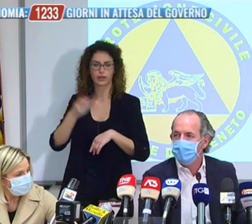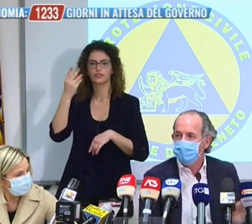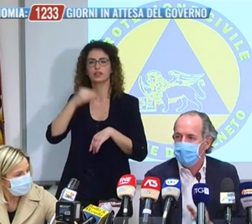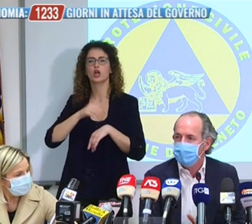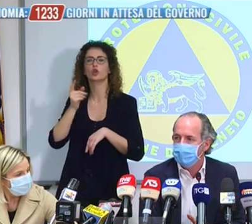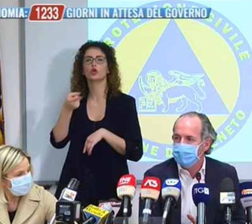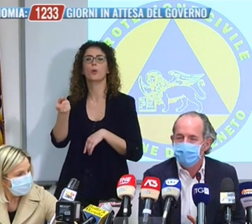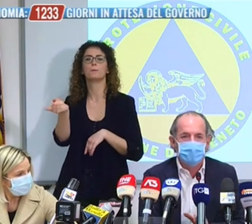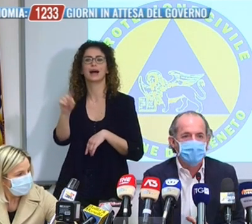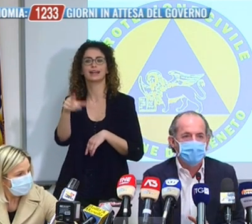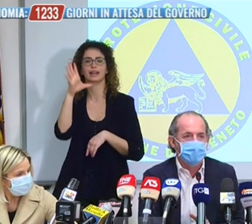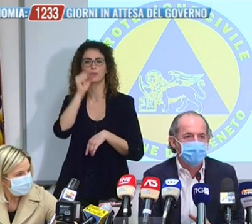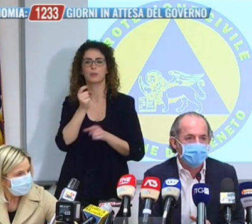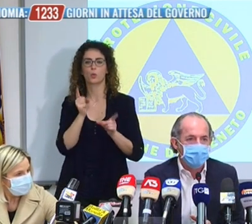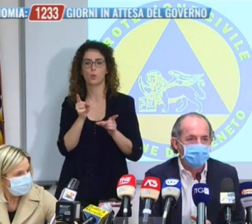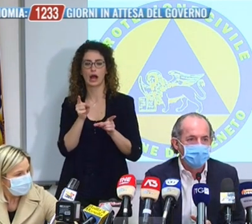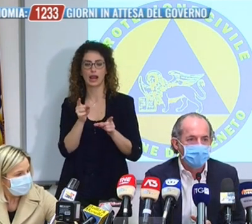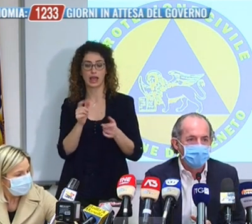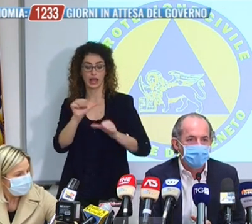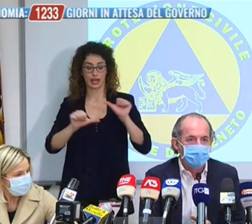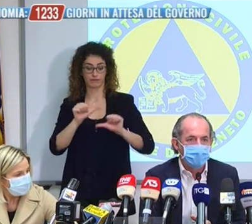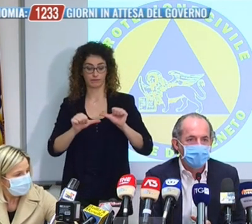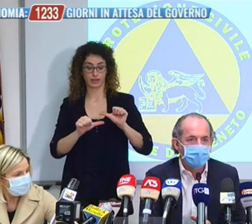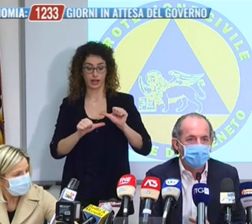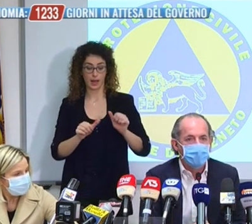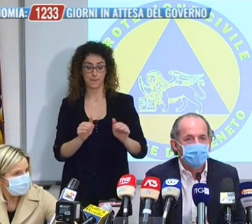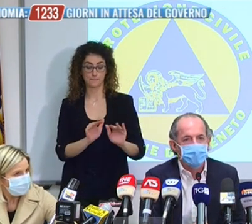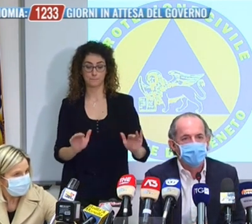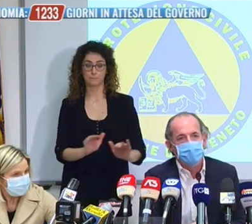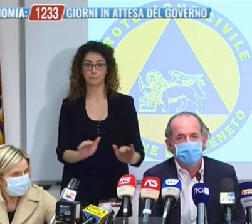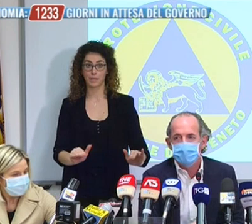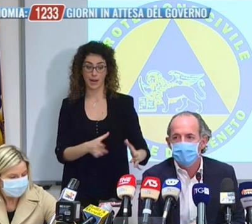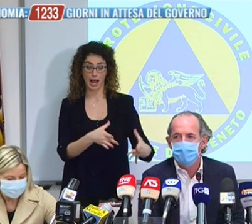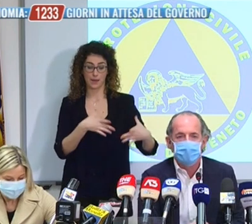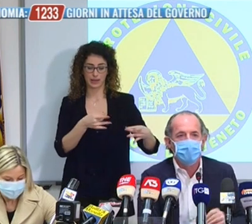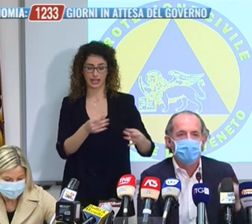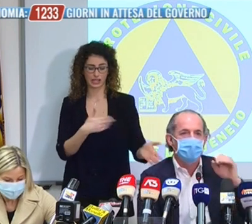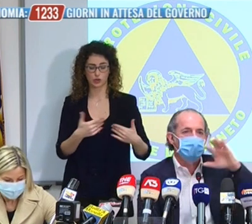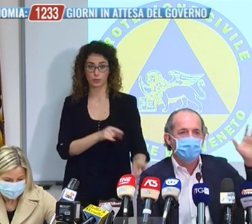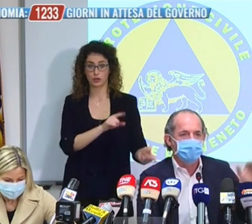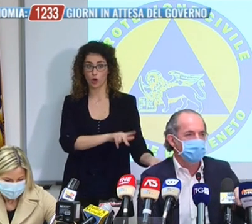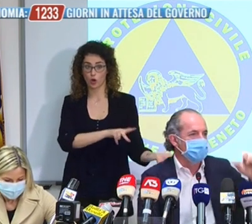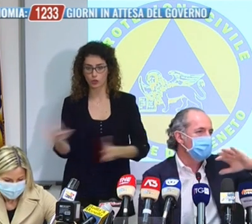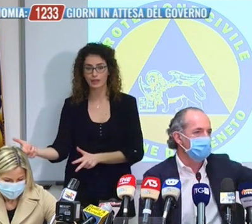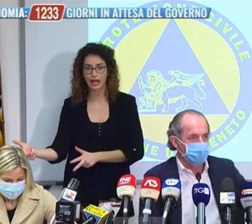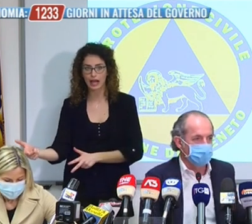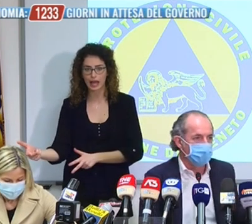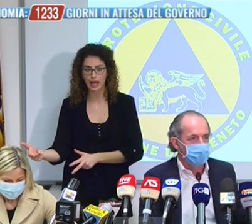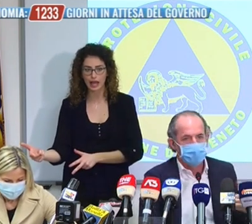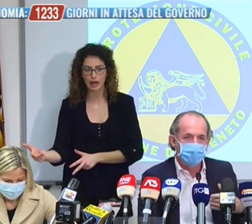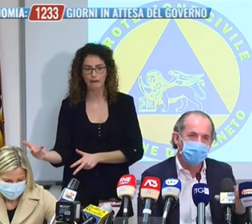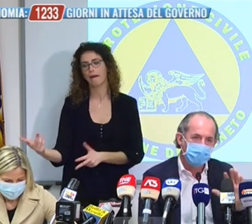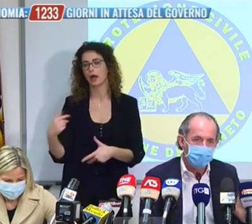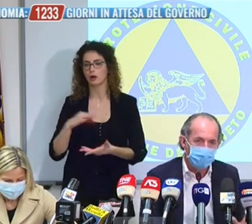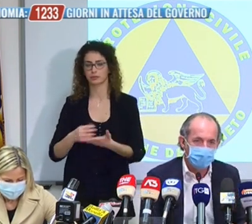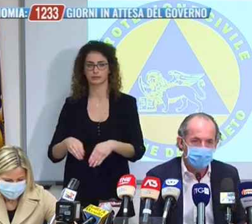variante manda direttamente in ospedale bimbi, capite che dopo facciamo tutti, avremo un popolo di eroi dicendo bisogna chiudere tutto.